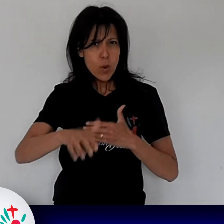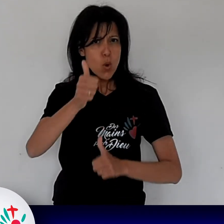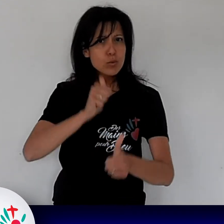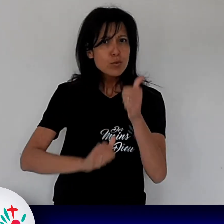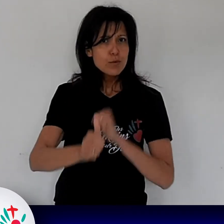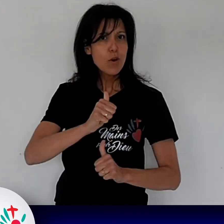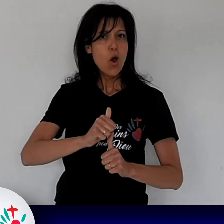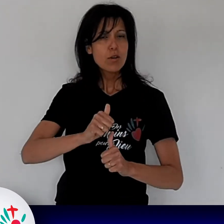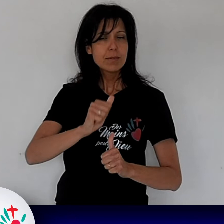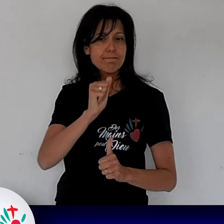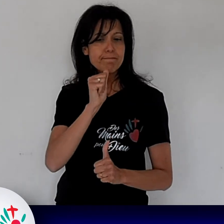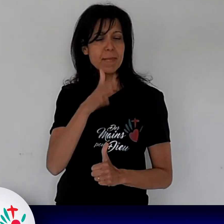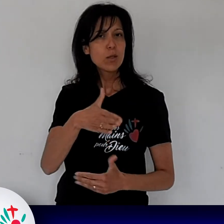Et ce temps,